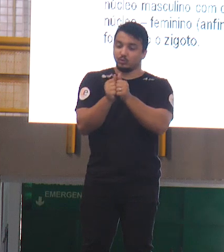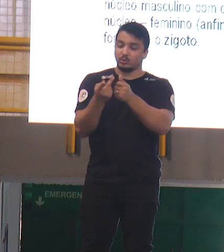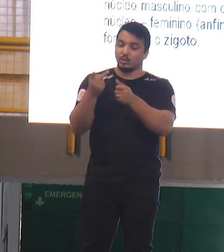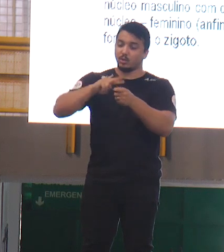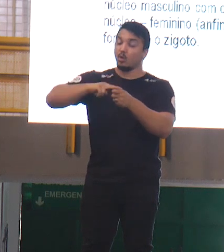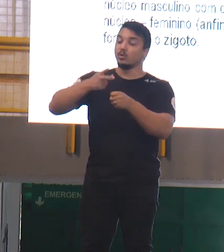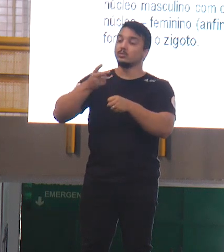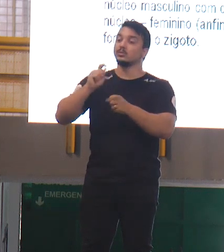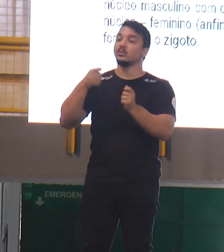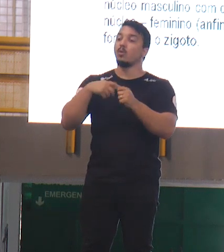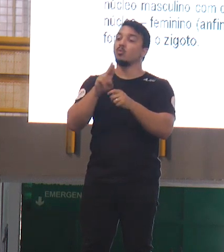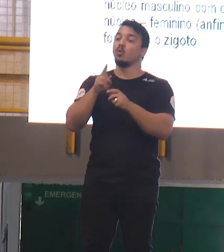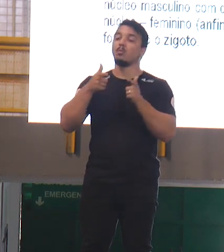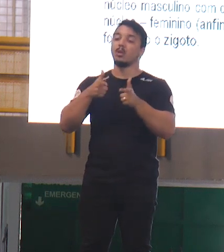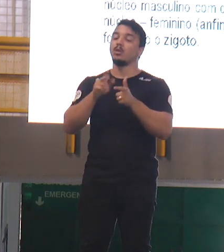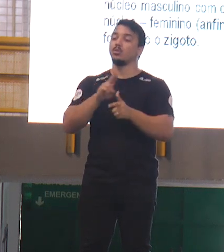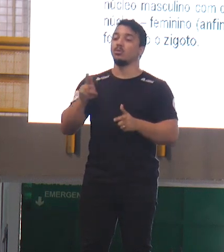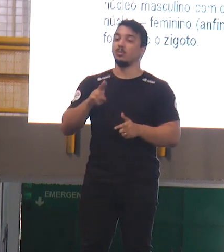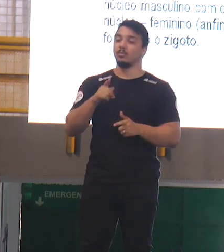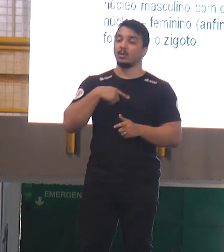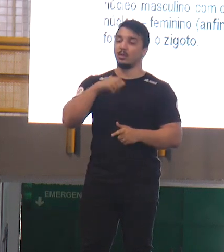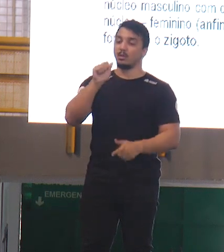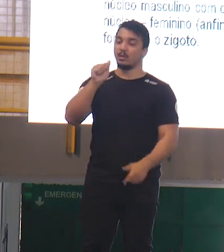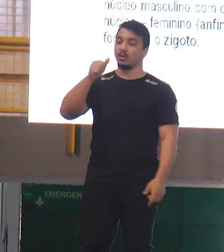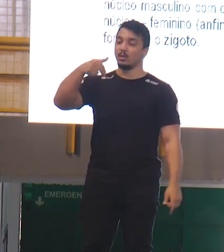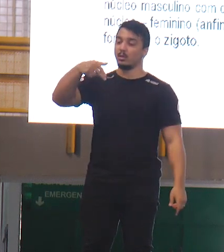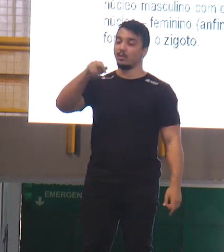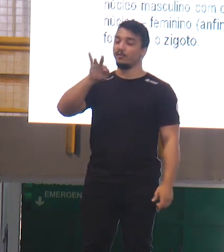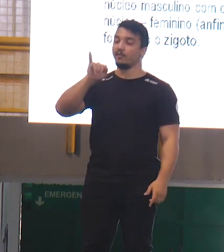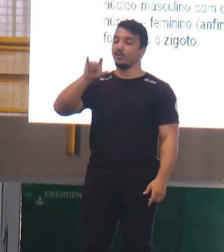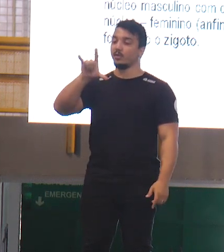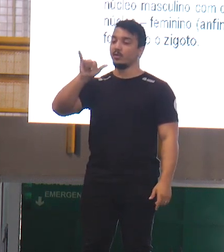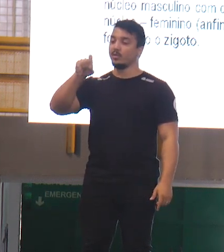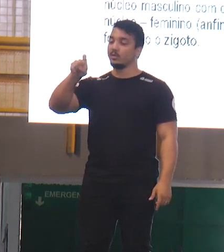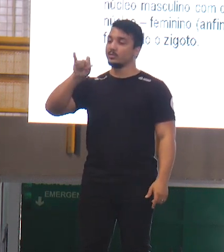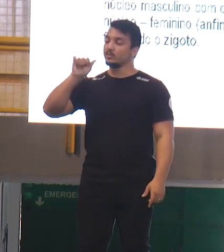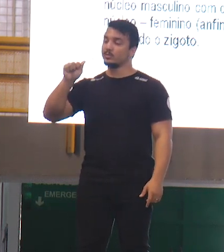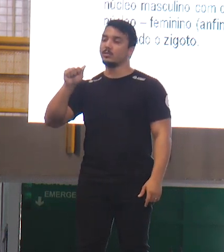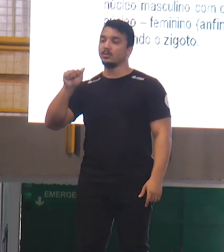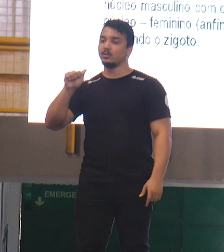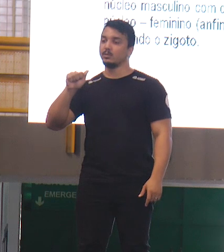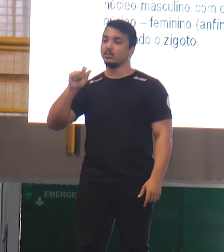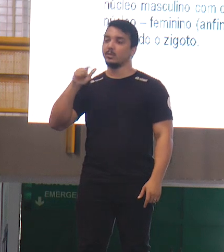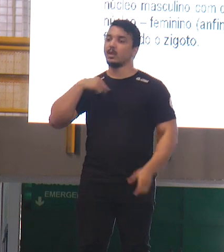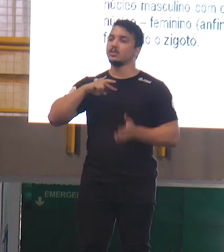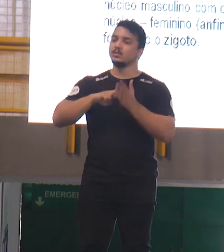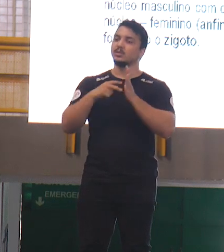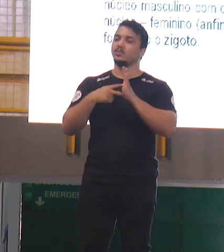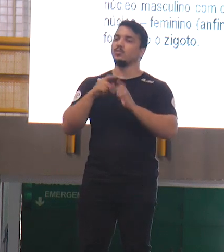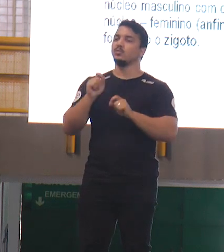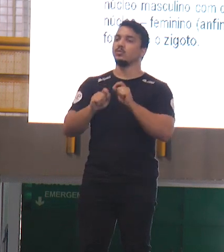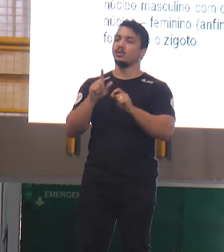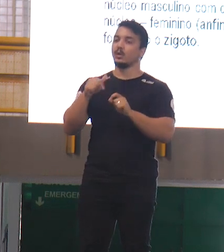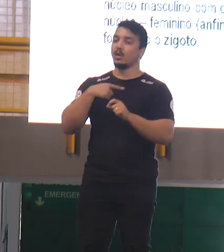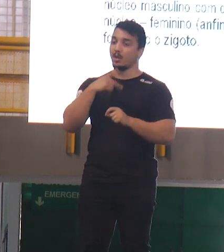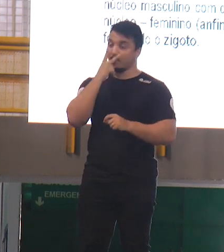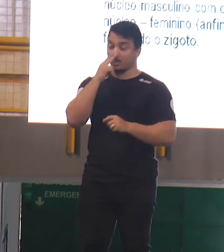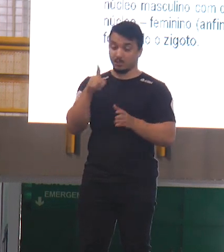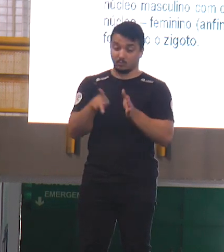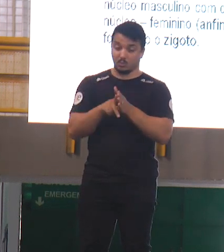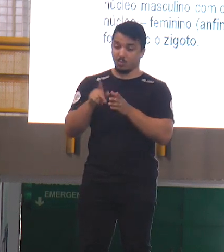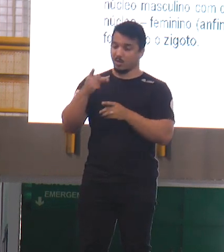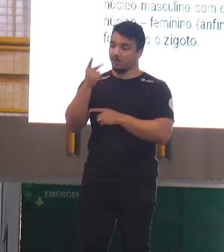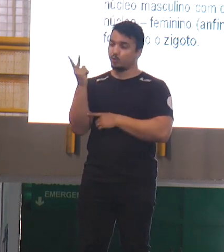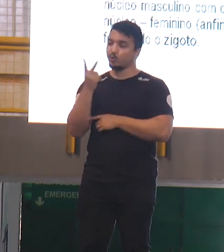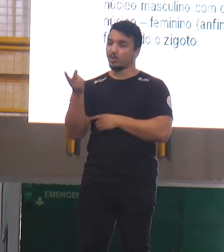pronúcleos vai ser chamada de quê? De anfimixia, né? Ou seja, vai ser a união dos pronúcleos,